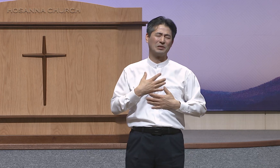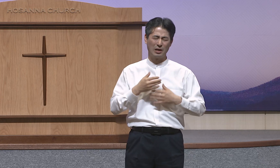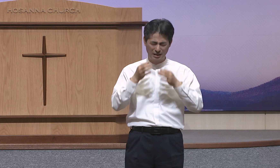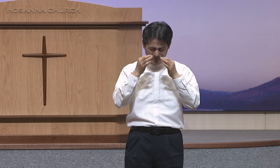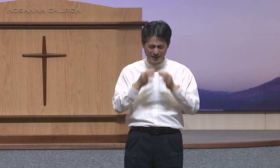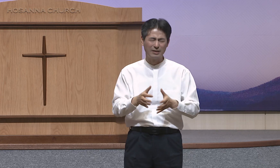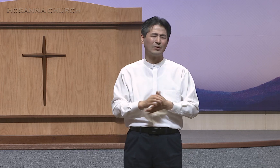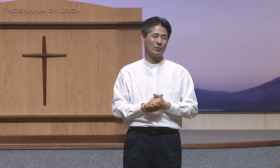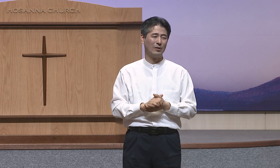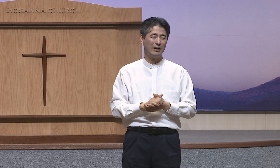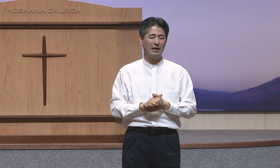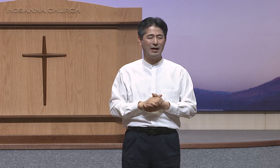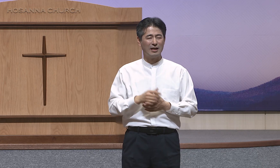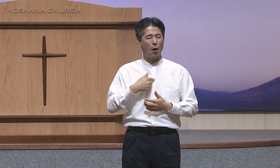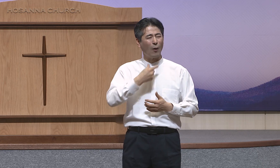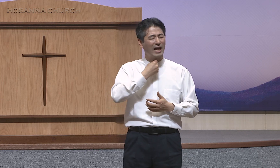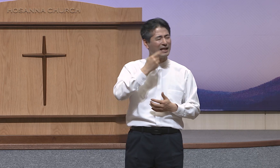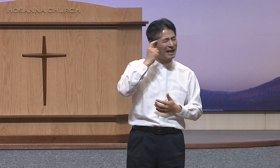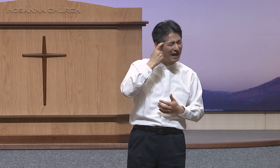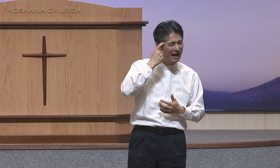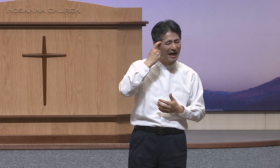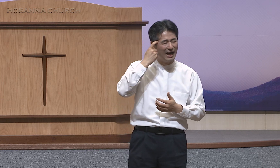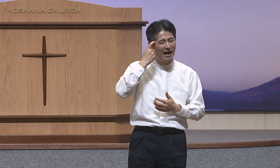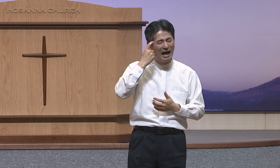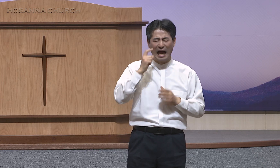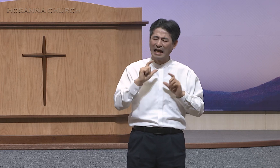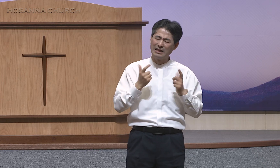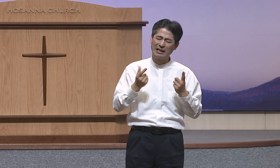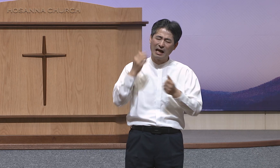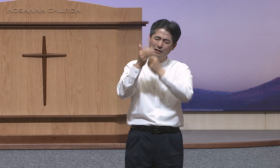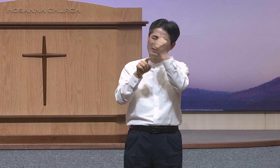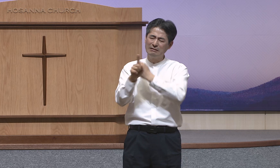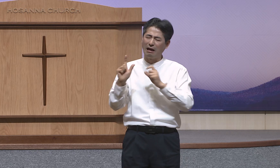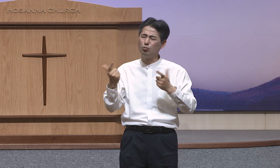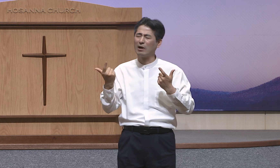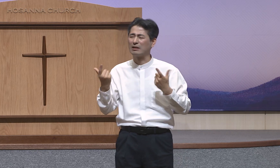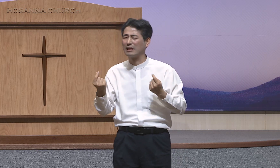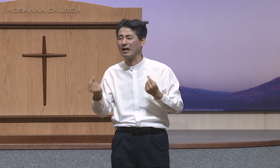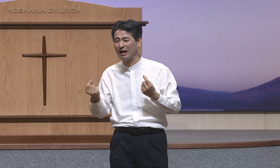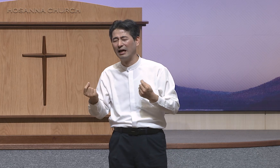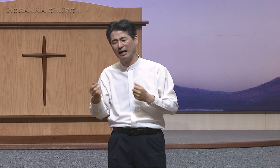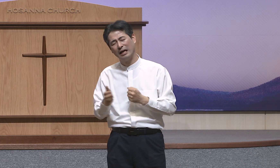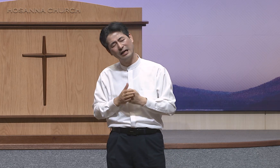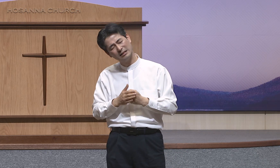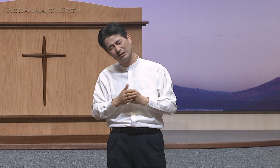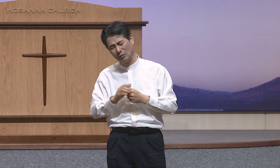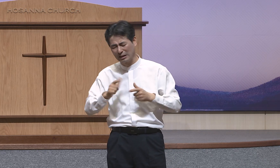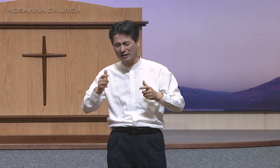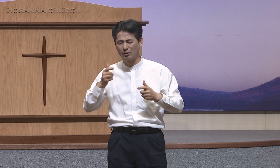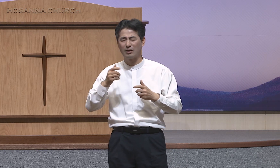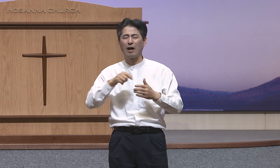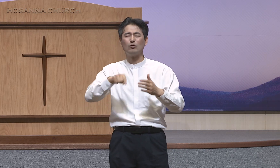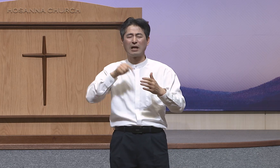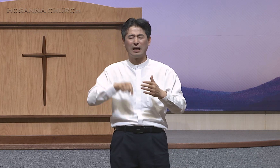많은 내적인 갈등도 있고 많이 힘들지만 제가 원하는 것과 하나님의 뜻이 다르다라는 그런 생각들이